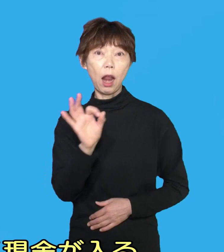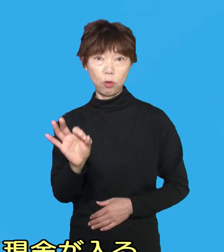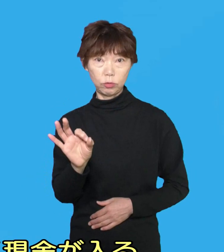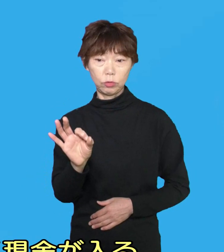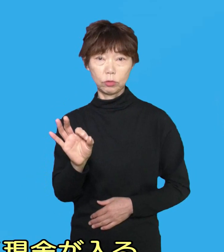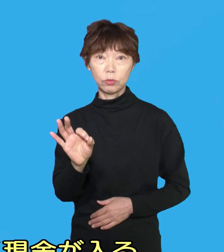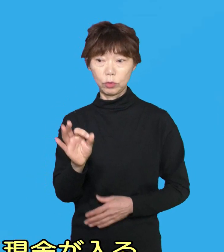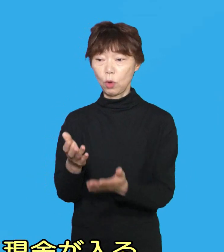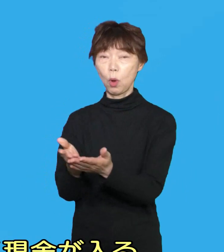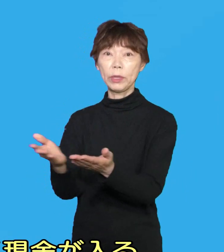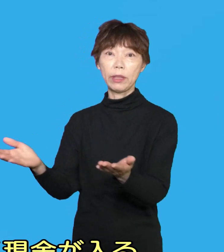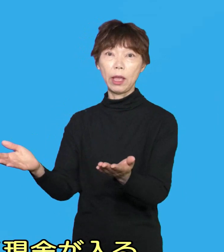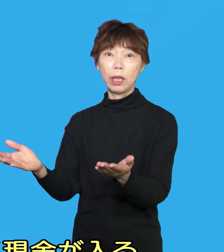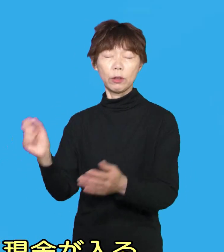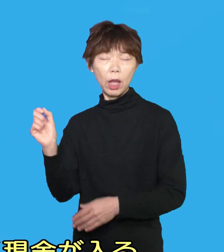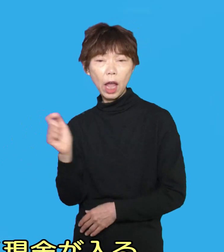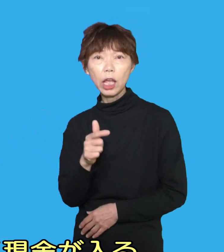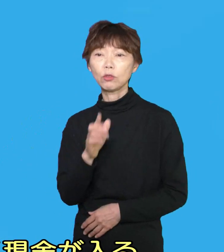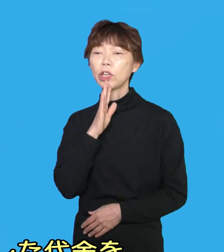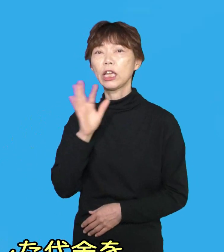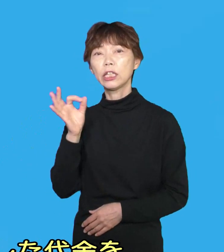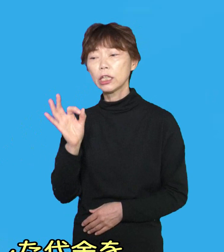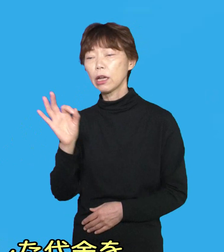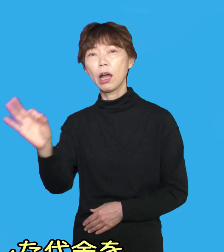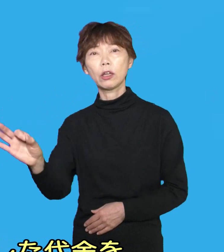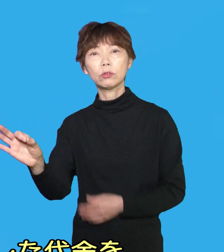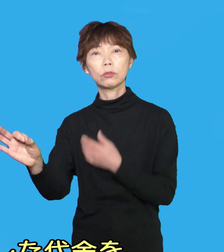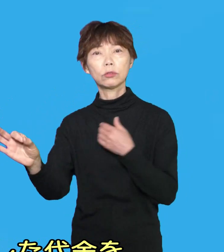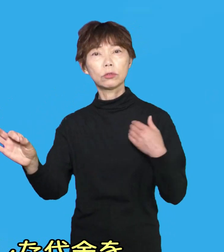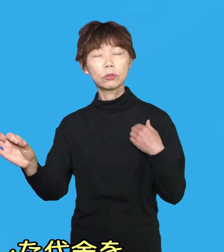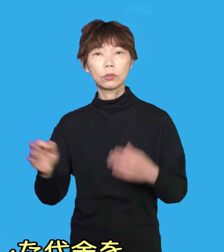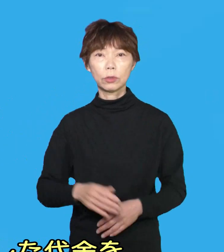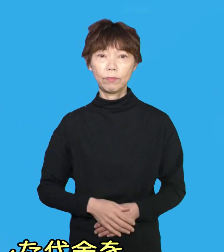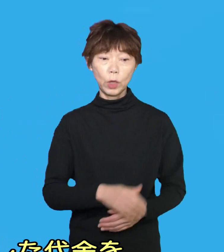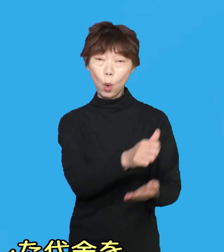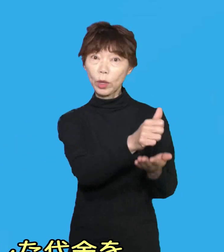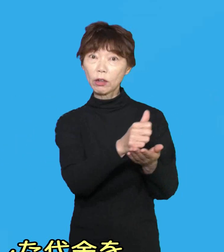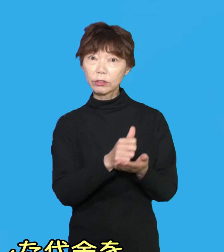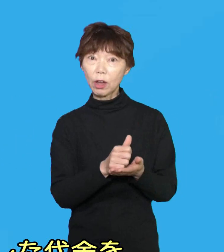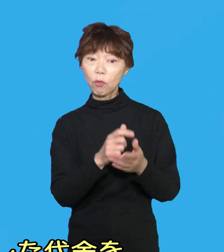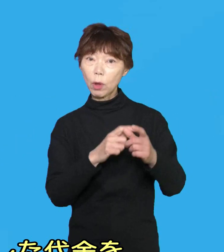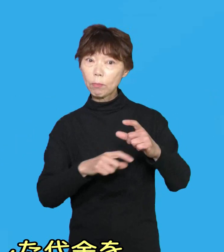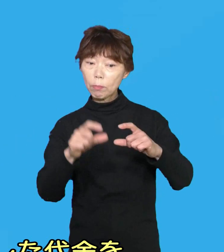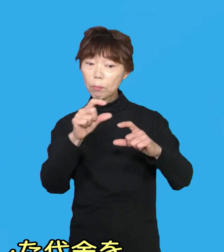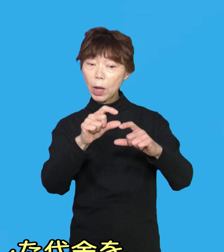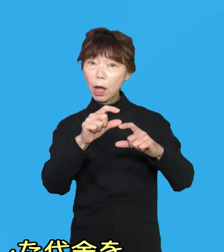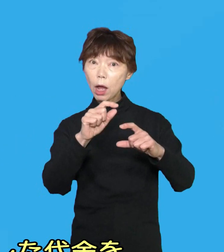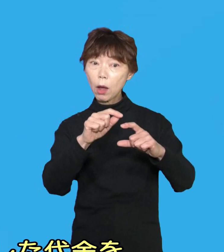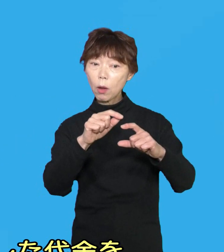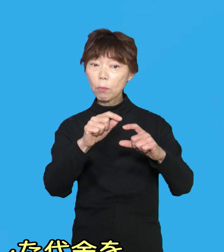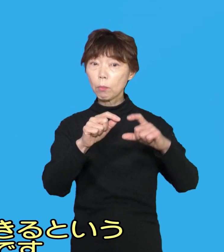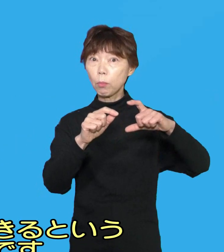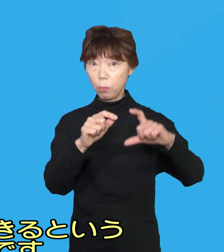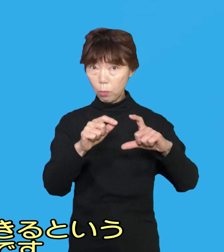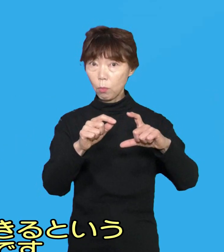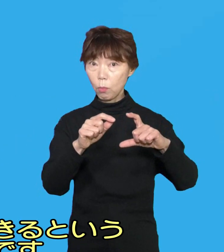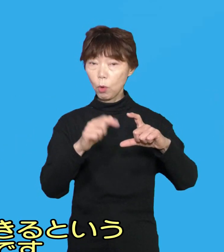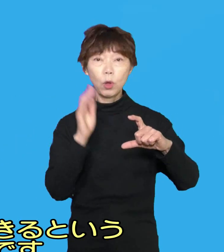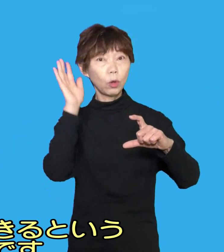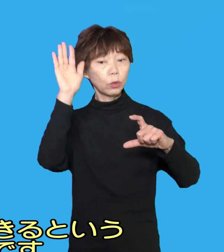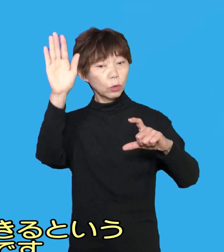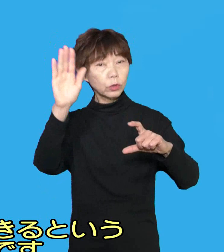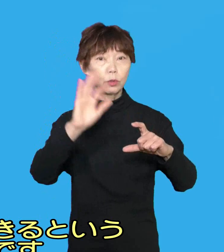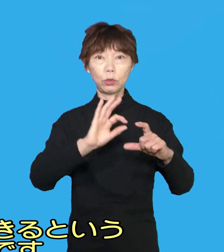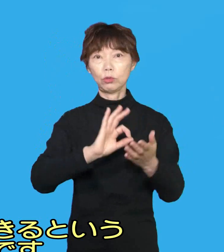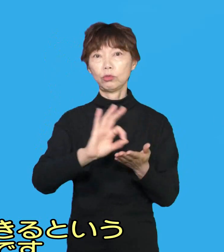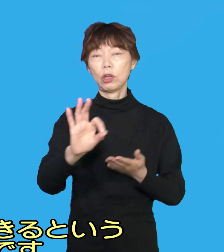には早く現金が入ると、でお客さんは上乗せしたプレミアムを上乗せした代金を後ほど使う